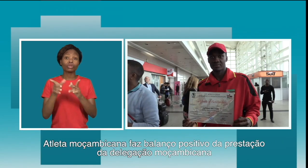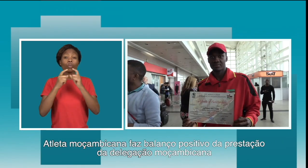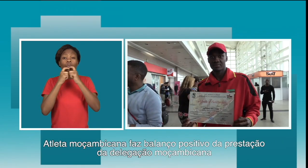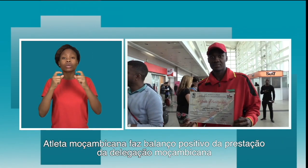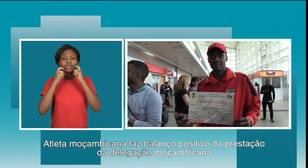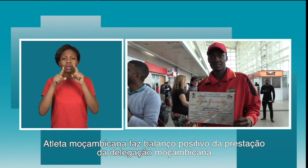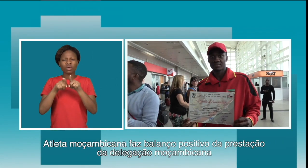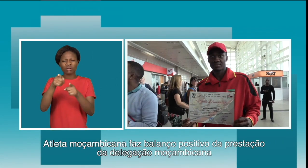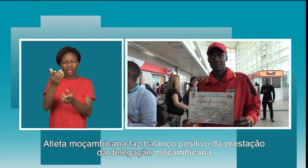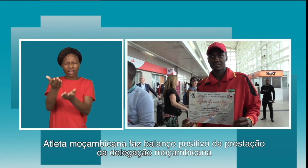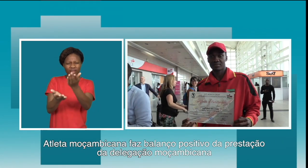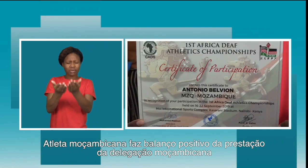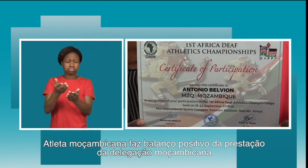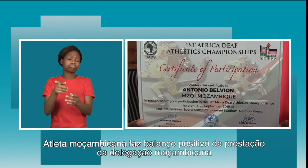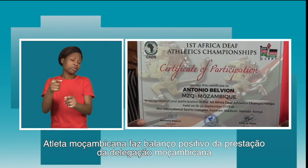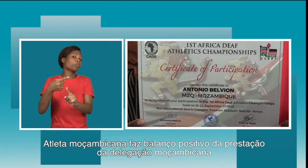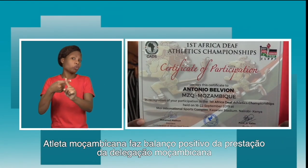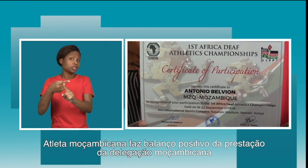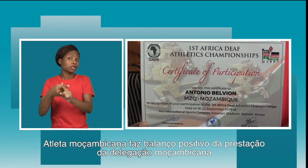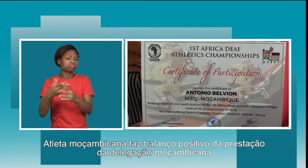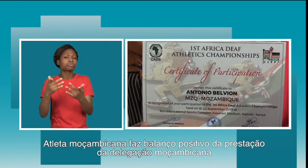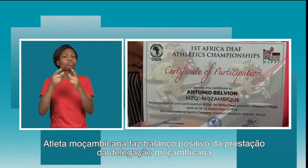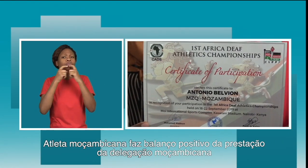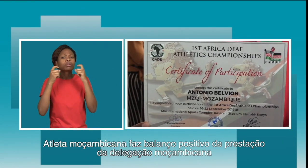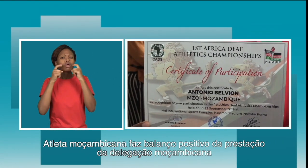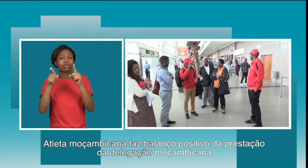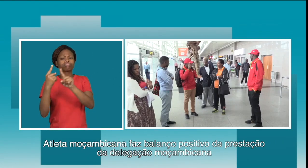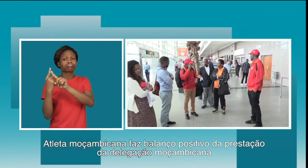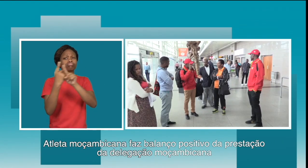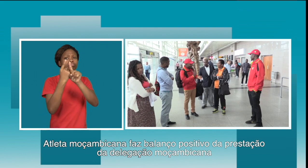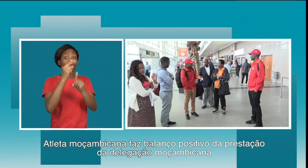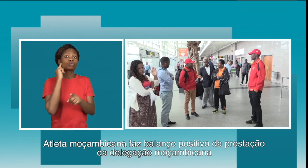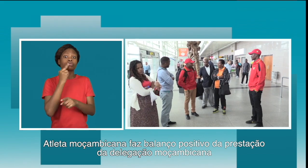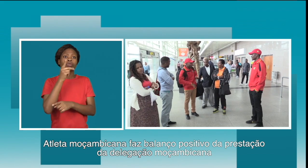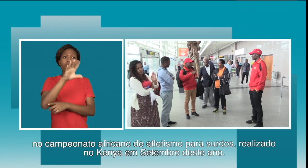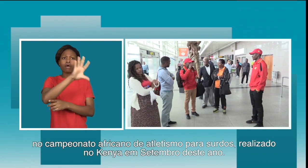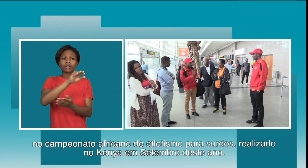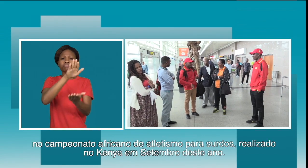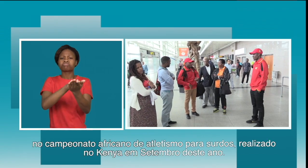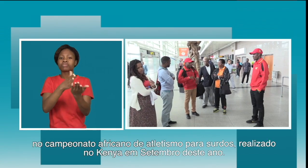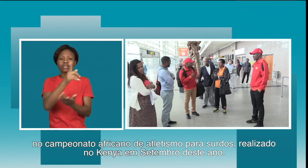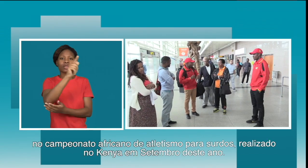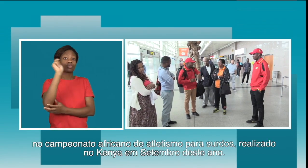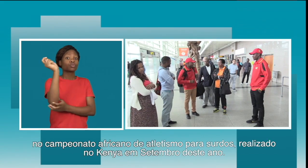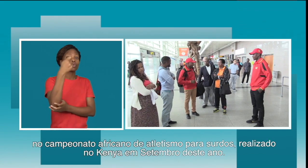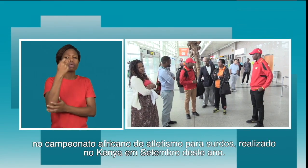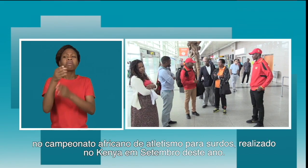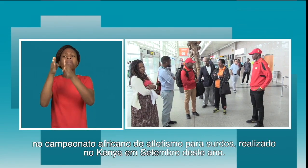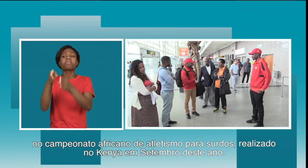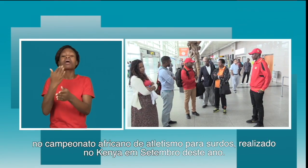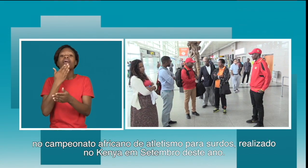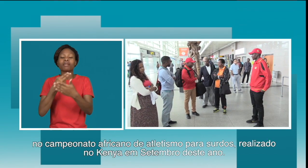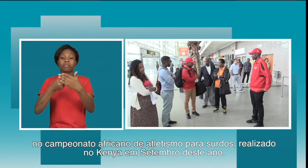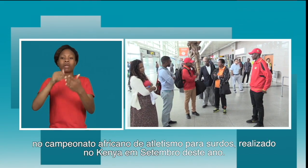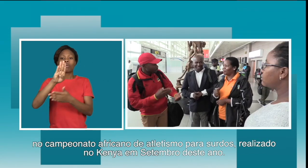O atleta moçambicano faz balanço positivo da prestação da delegação moçambicana no Campeonato Africano de Atletismo para